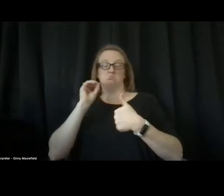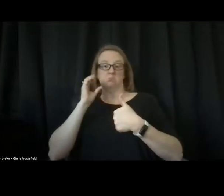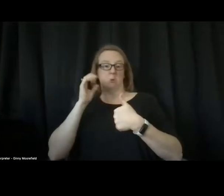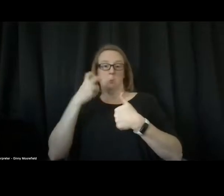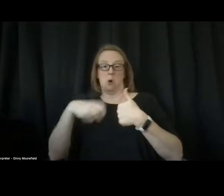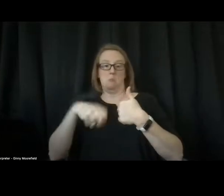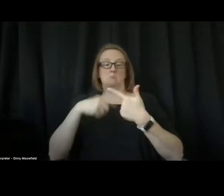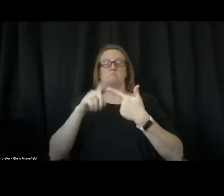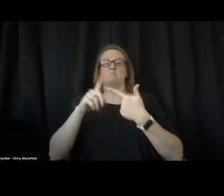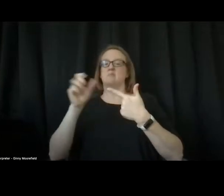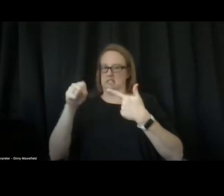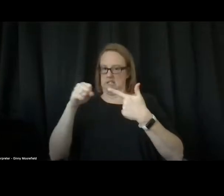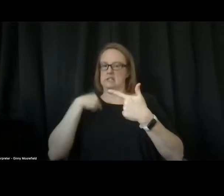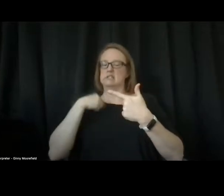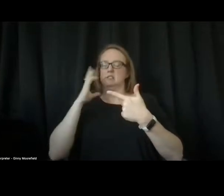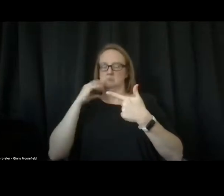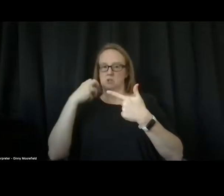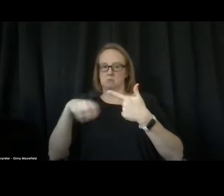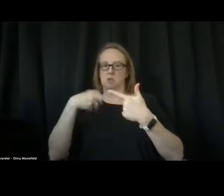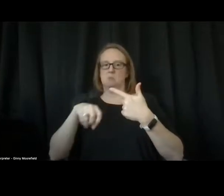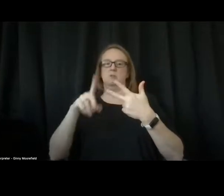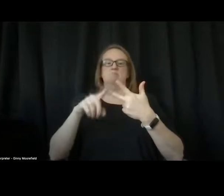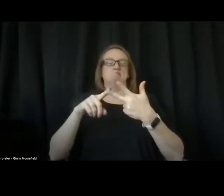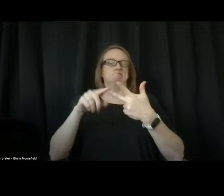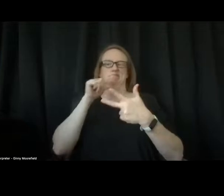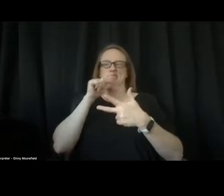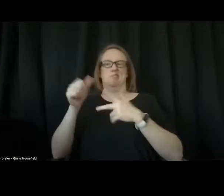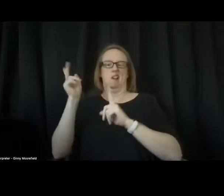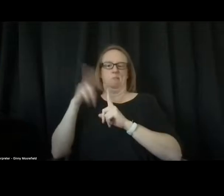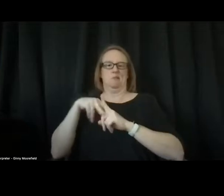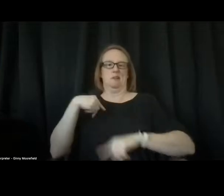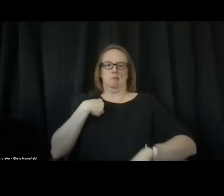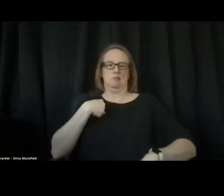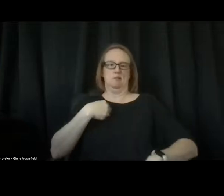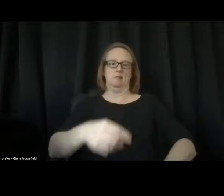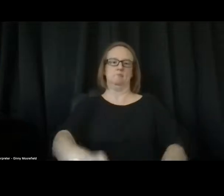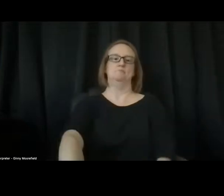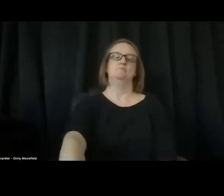no aplica a mí esto no se aplica a mi persona